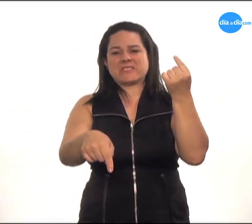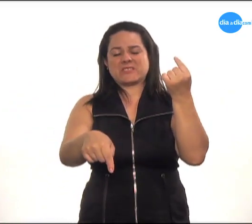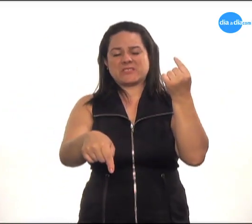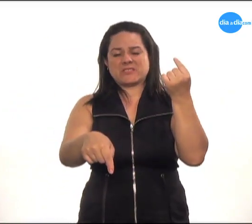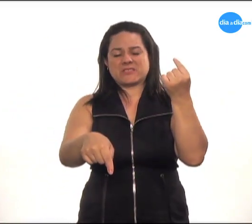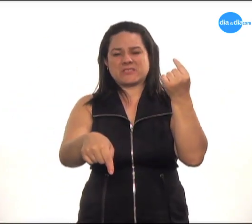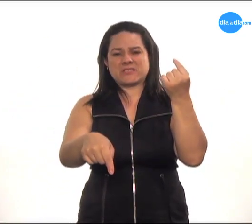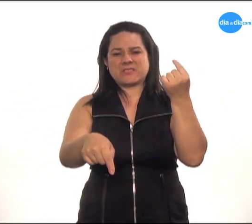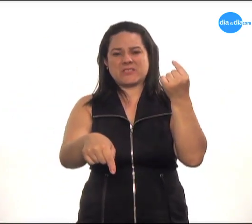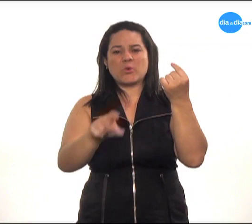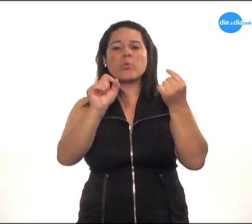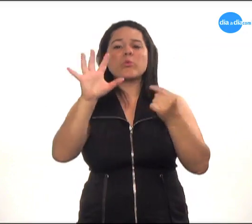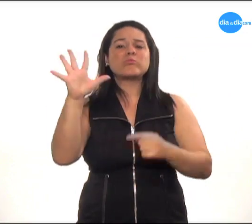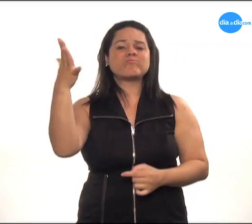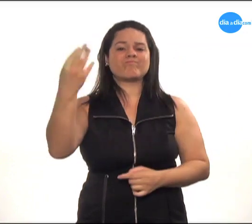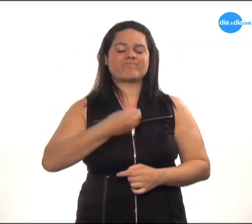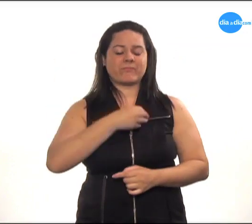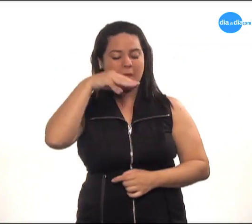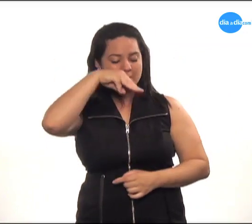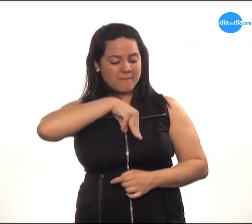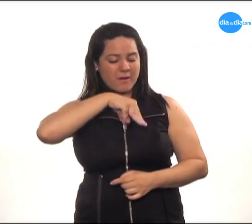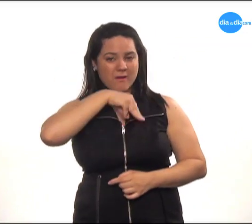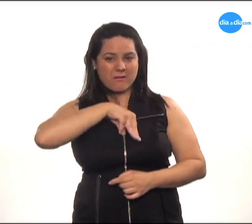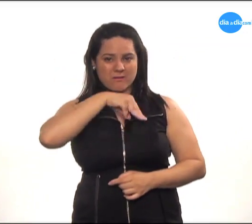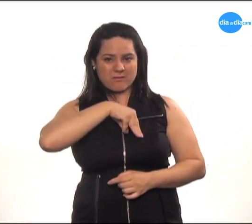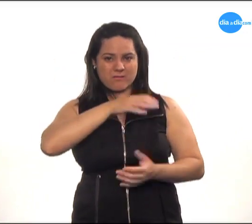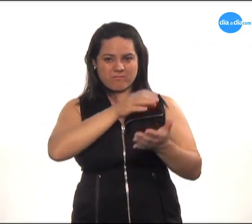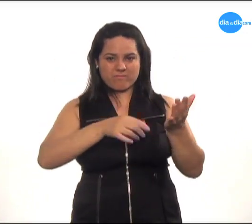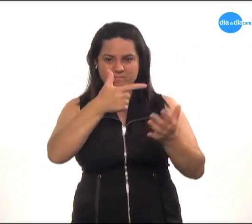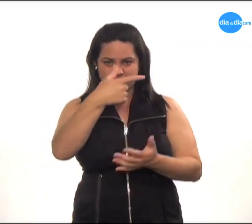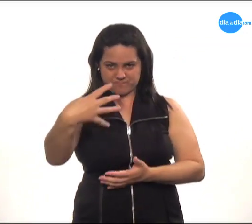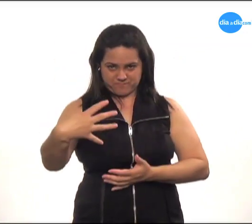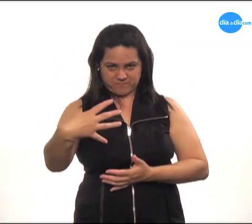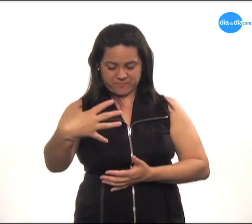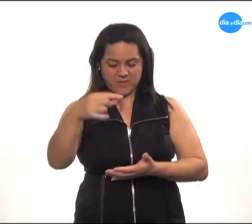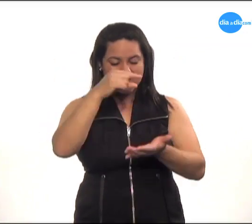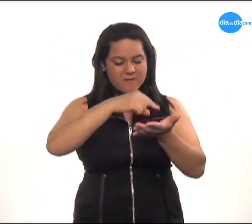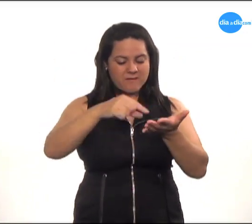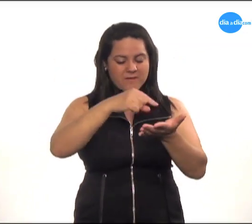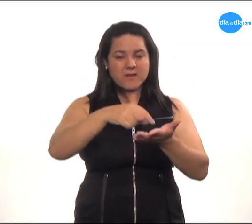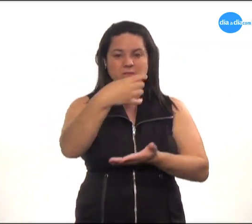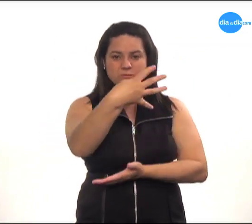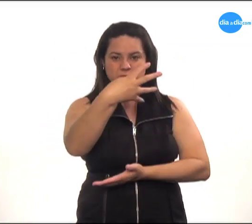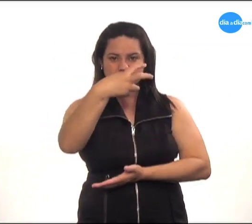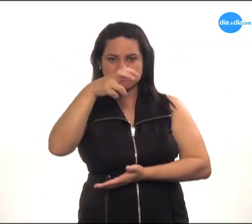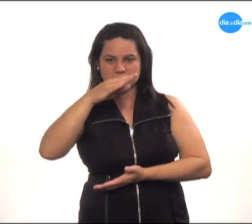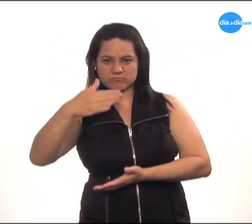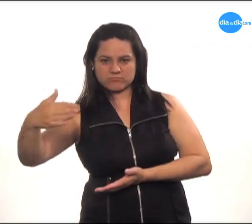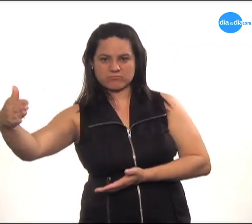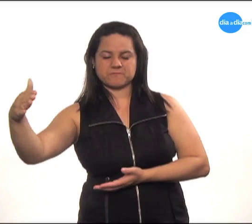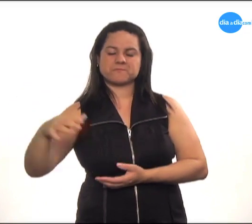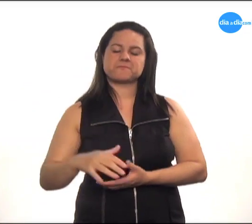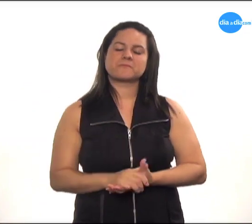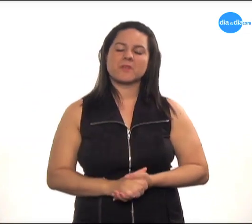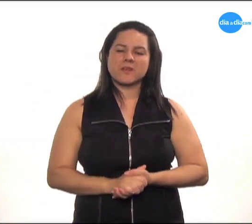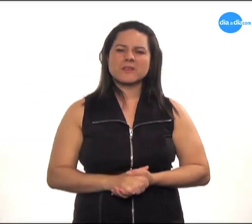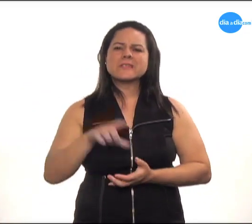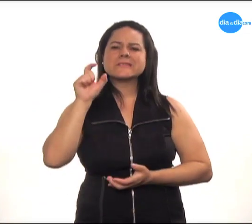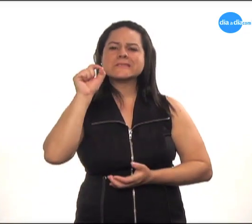vida, do verdadeiro propósito da nossa vida. Mateus 24 diz assim, a partir do verso 45, quem